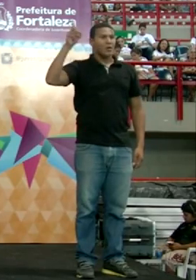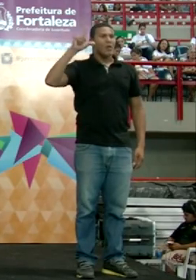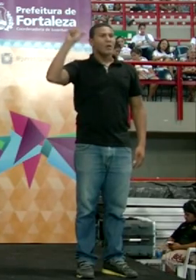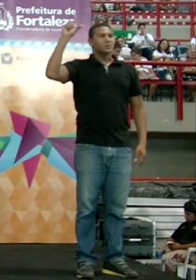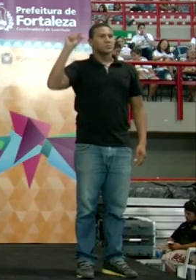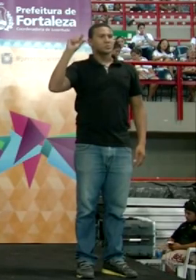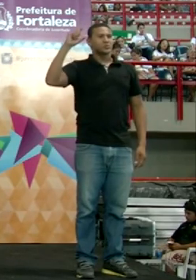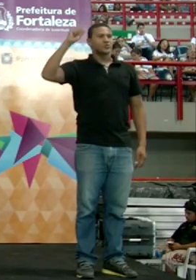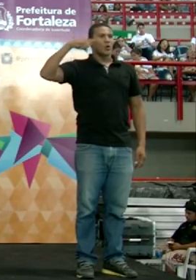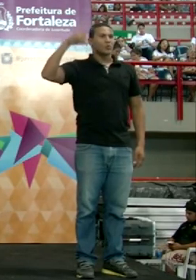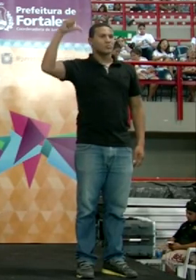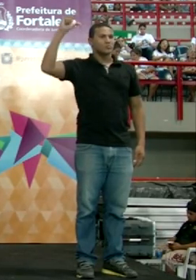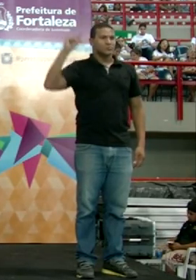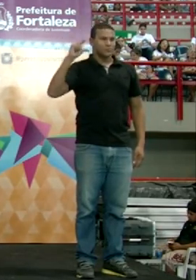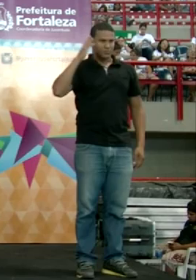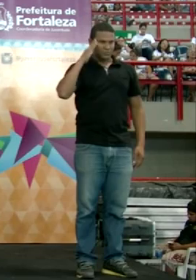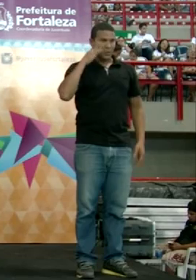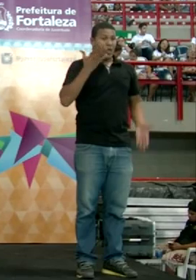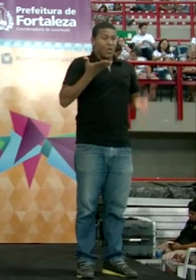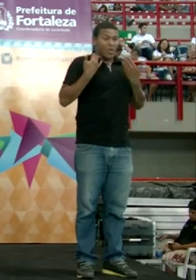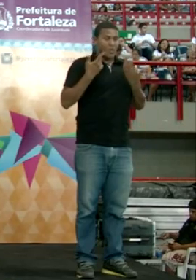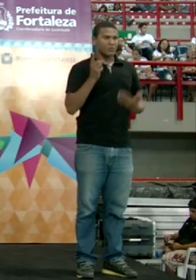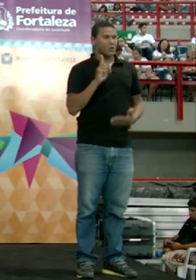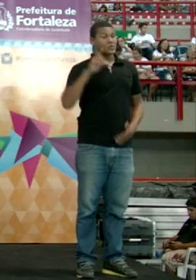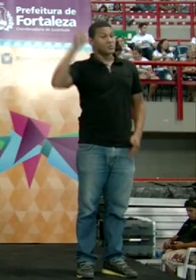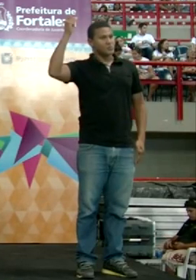questão não é calor, a questão é sol.